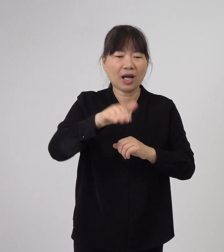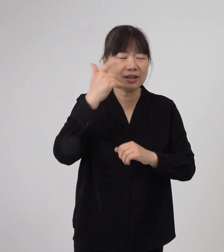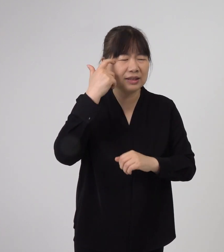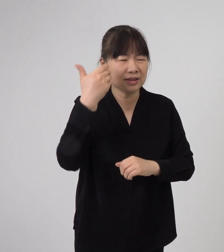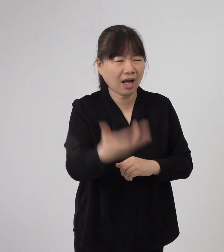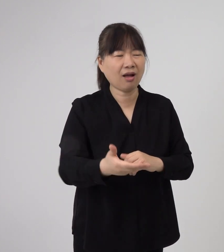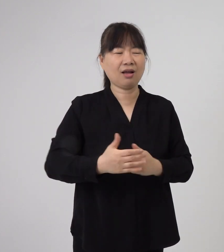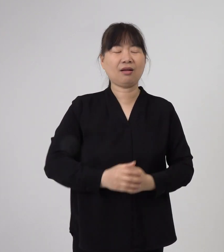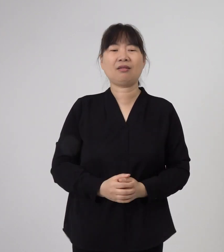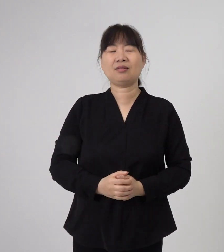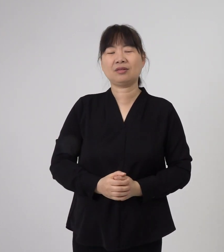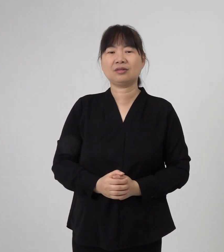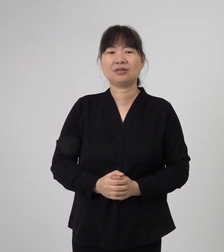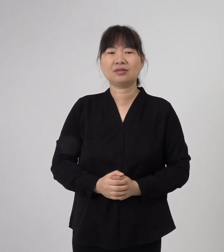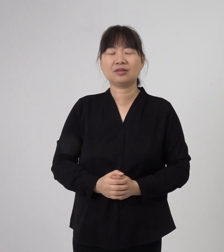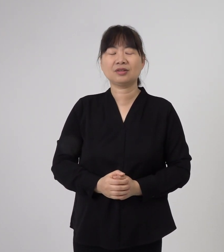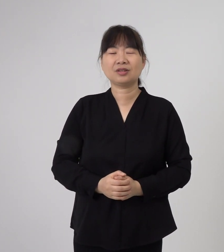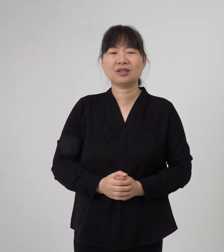여러분,